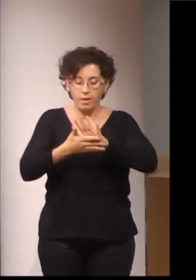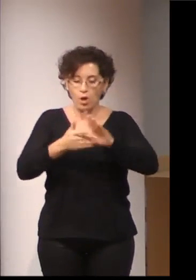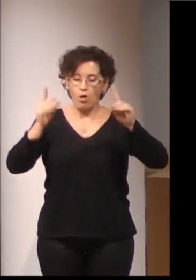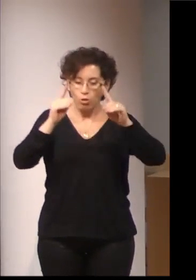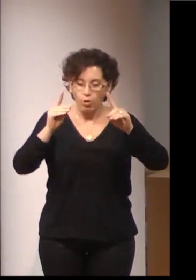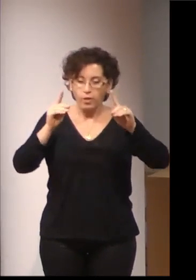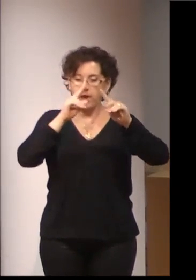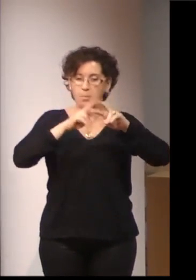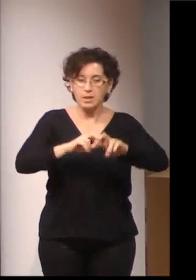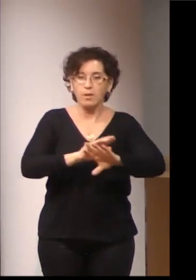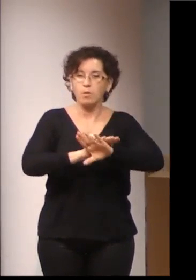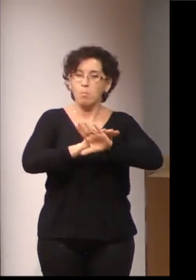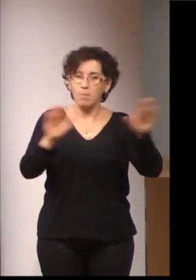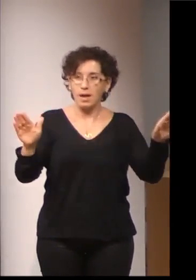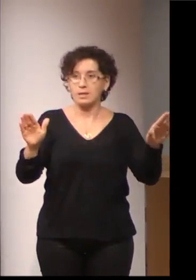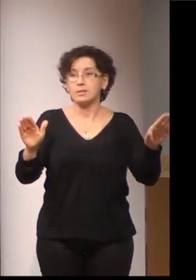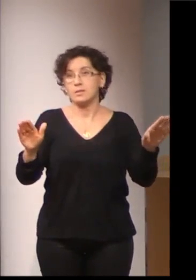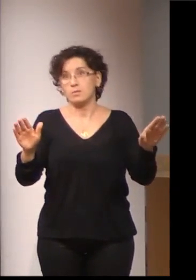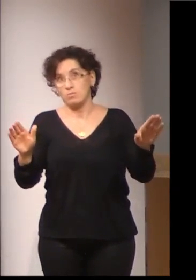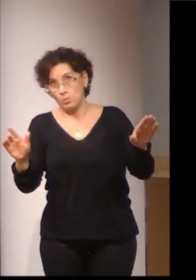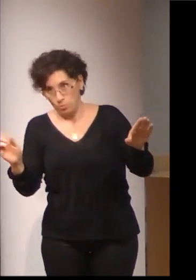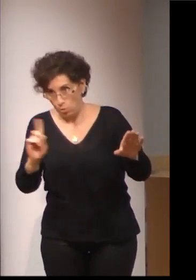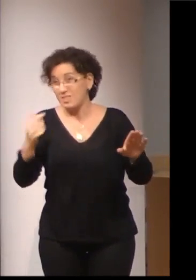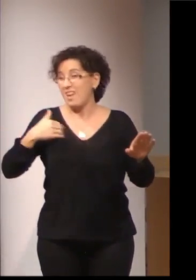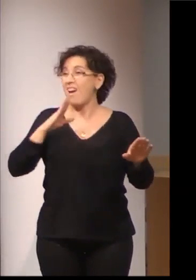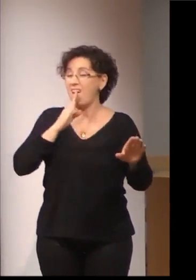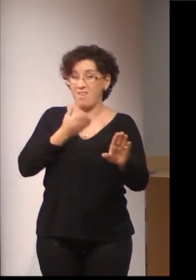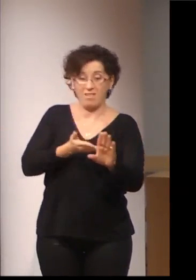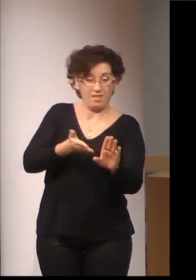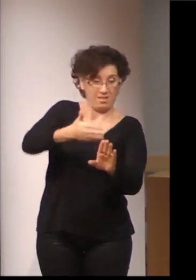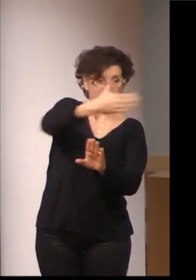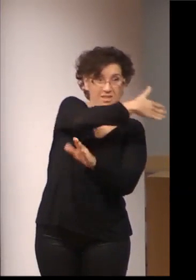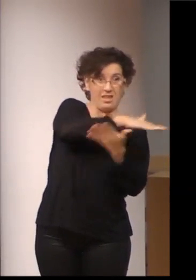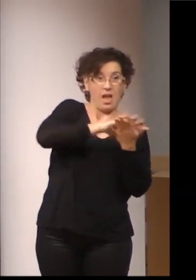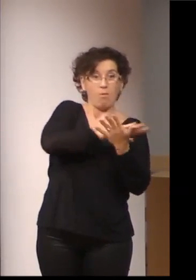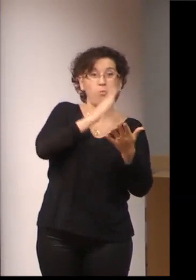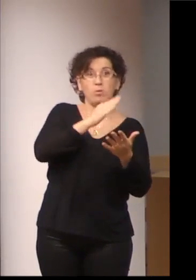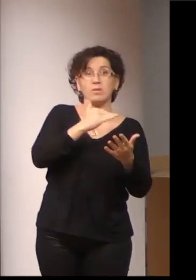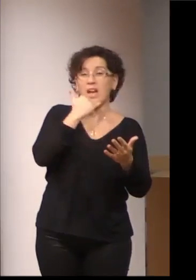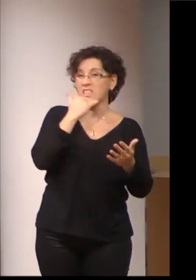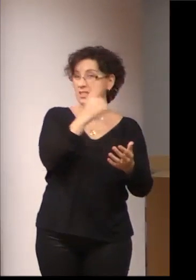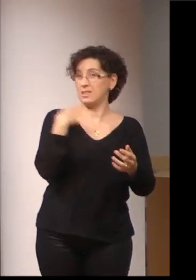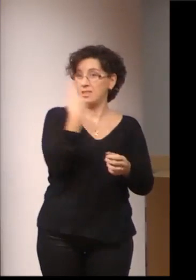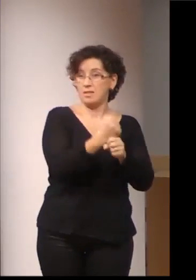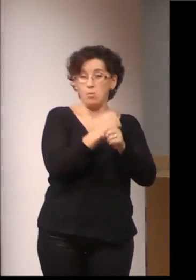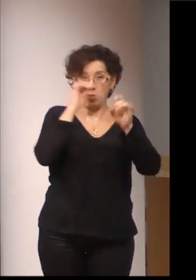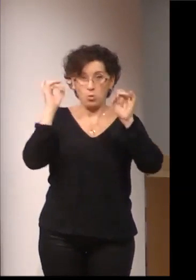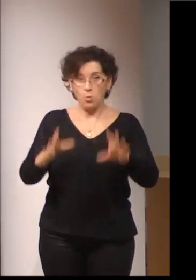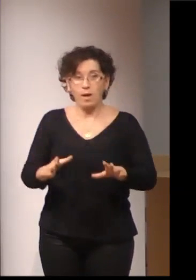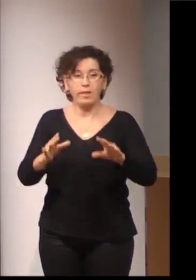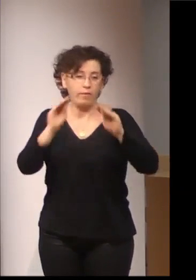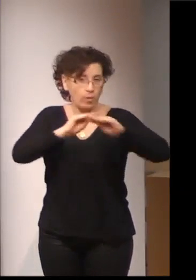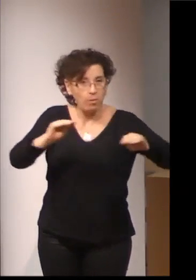que es algo que han destacado casi todas las universidades, porque casi todas trabajamos en la misma línea de formación, de investigación,